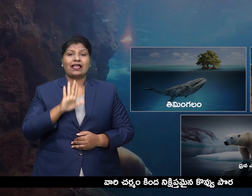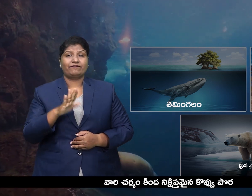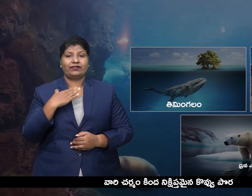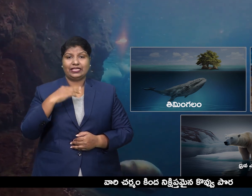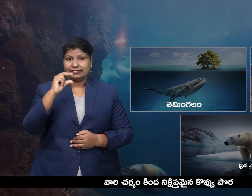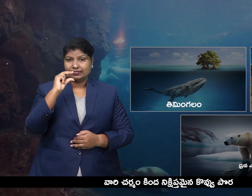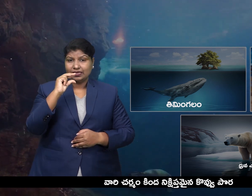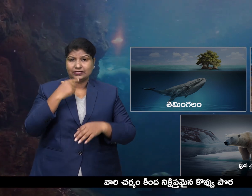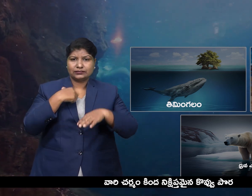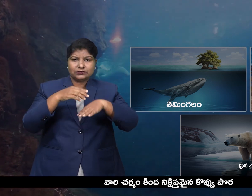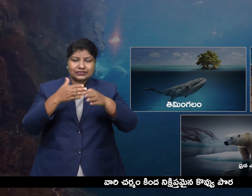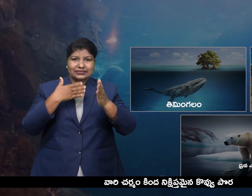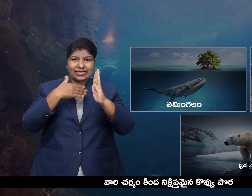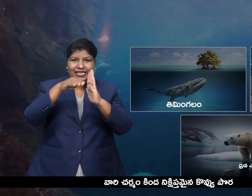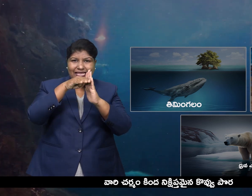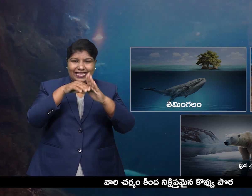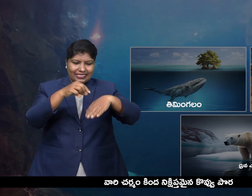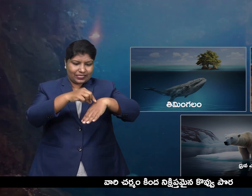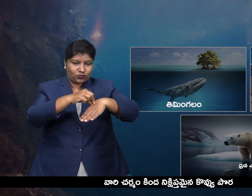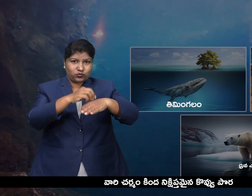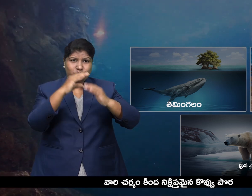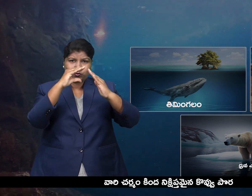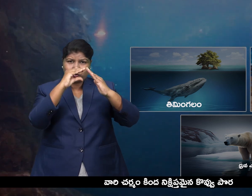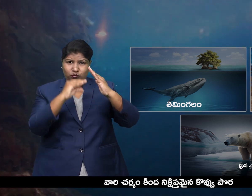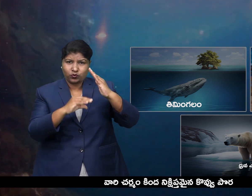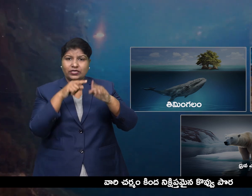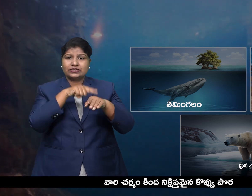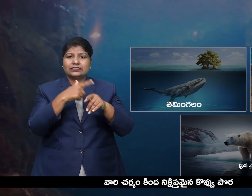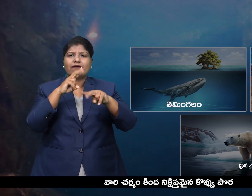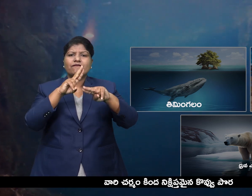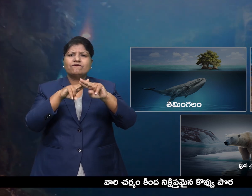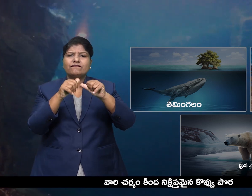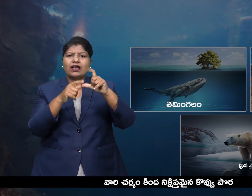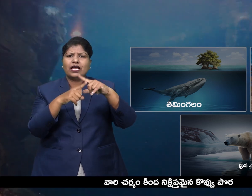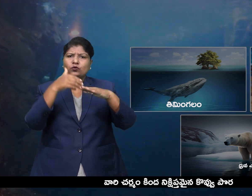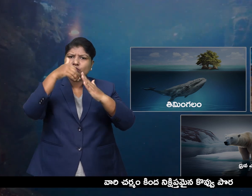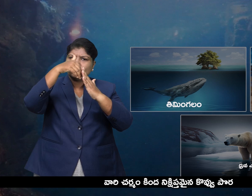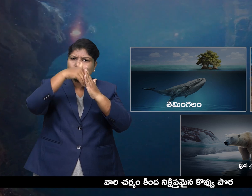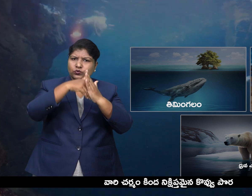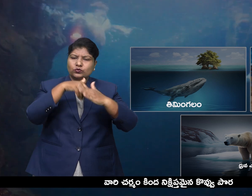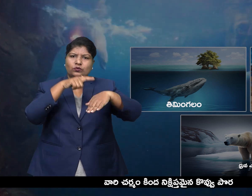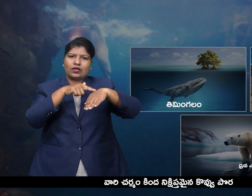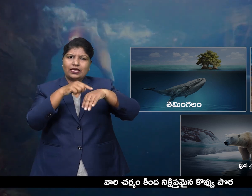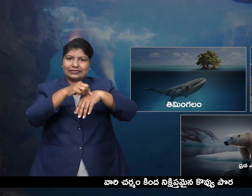వారికి వారి చర్మం కింద నిర్దిష్టమైన కొవ్వు పొర